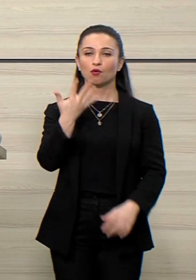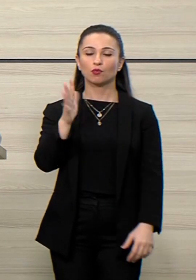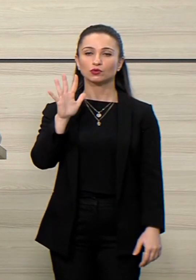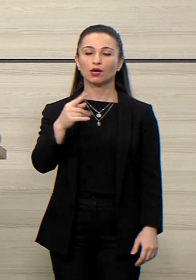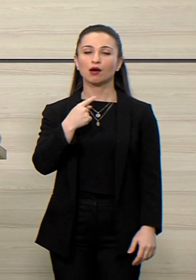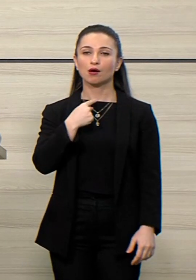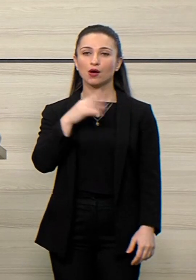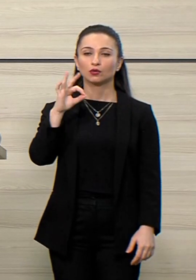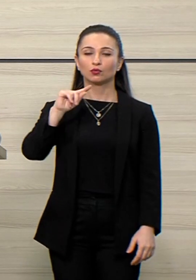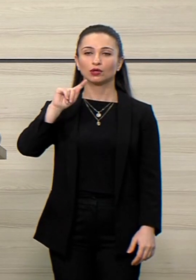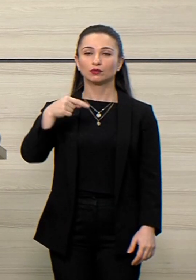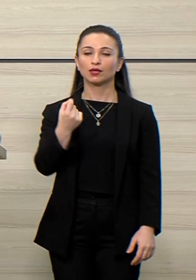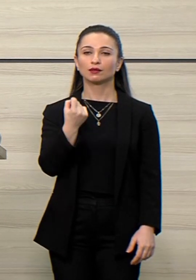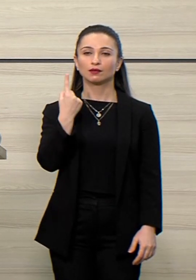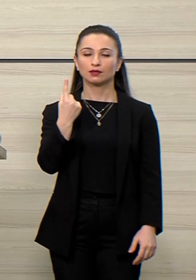1955 ხმა,